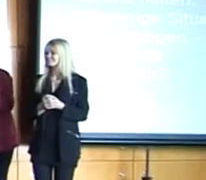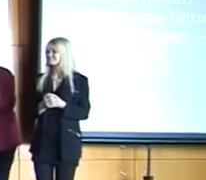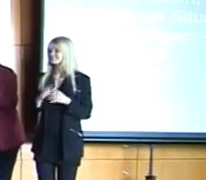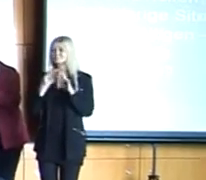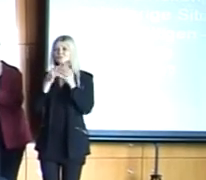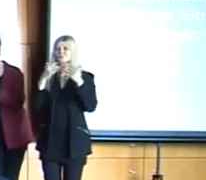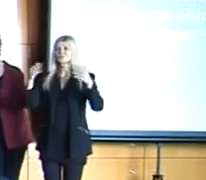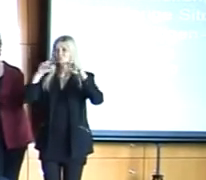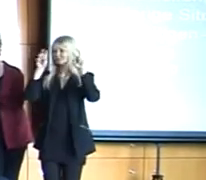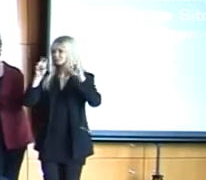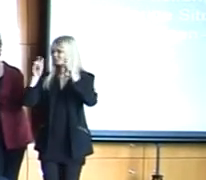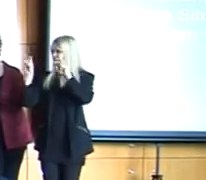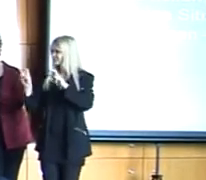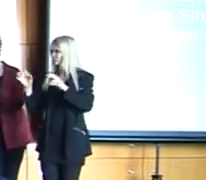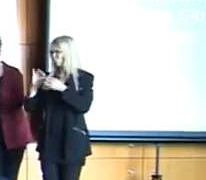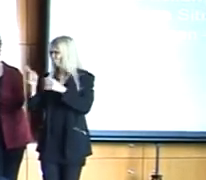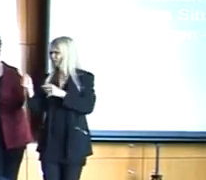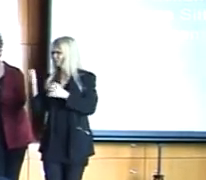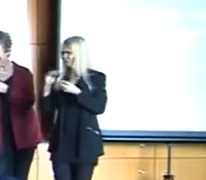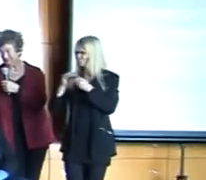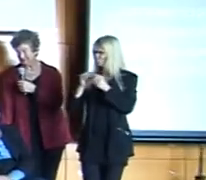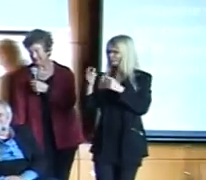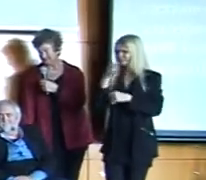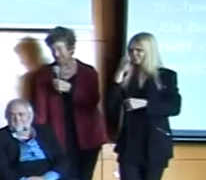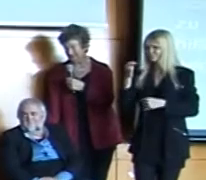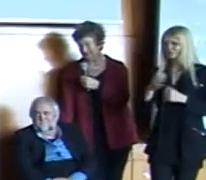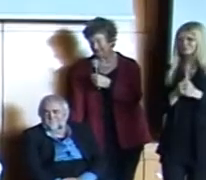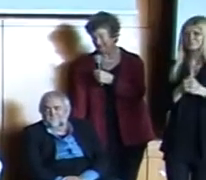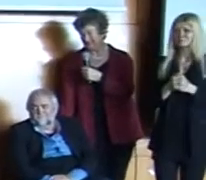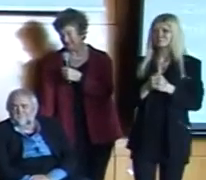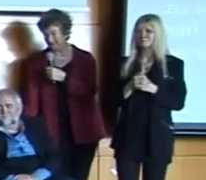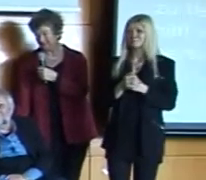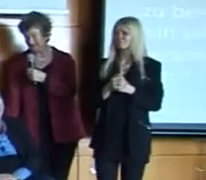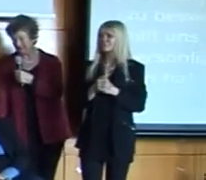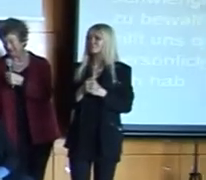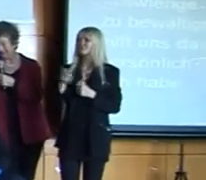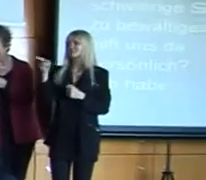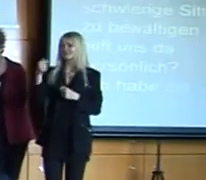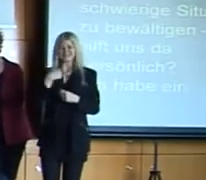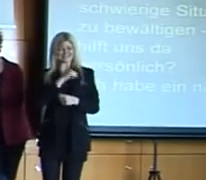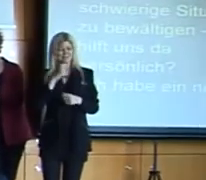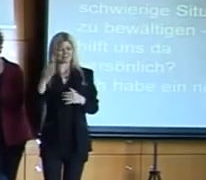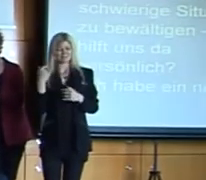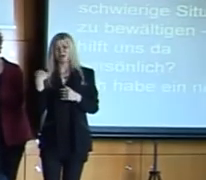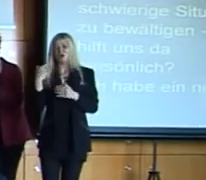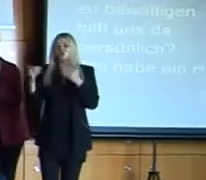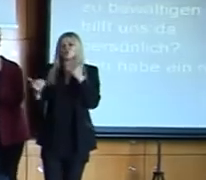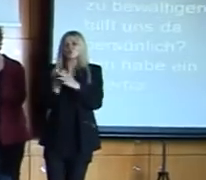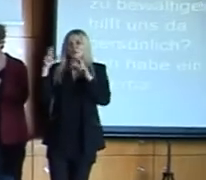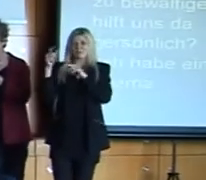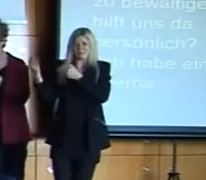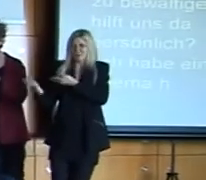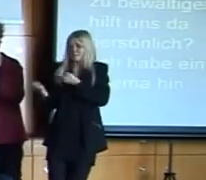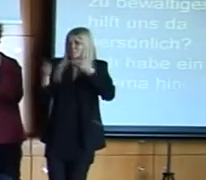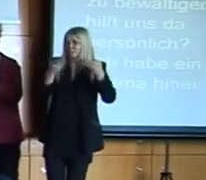Ich fange einfach an. War das eine zu steile Frage? Nachdem ich ja ein neues Thema mit hineingebracht habe in die Diskussion, nämlich es gibt ja auch